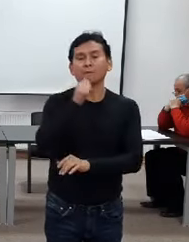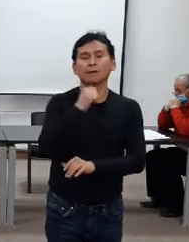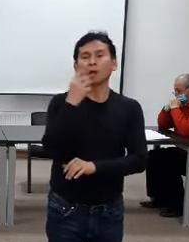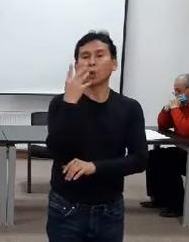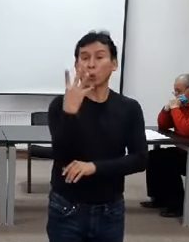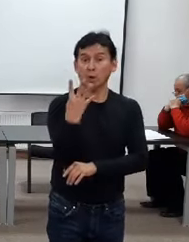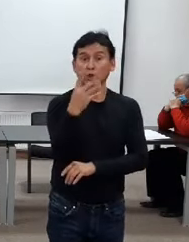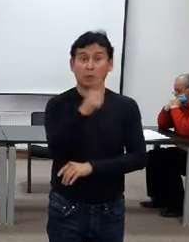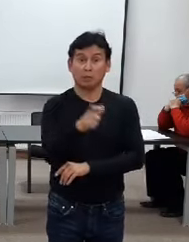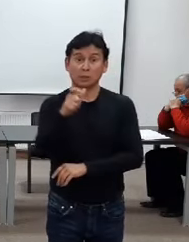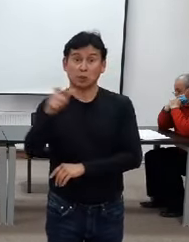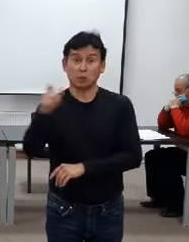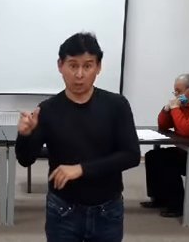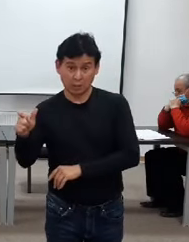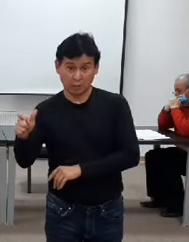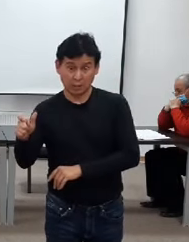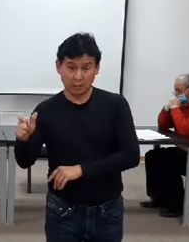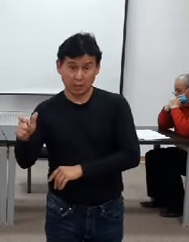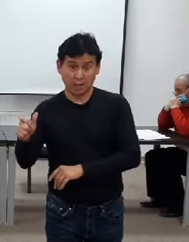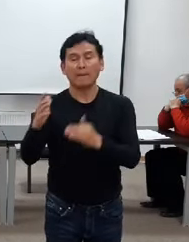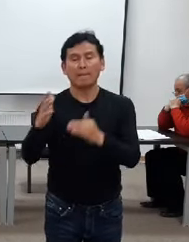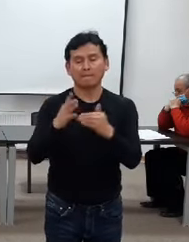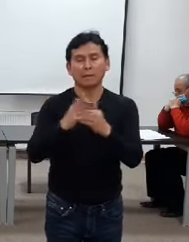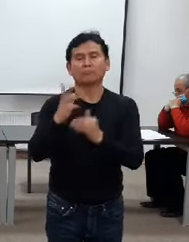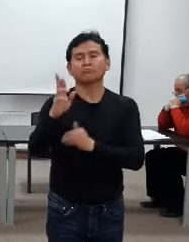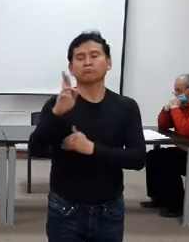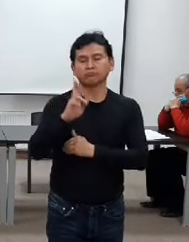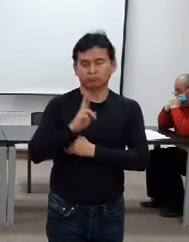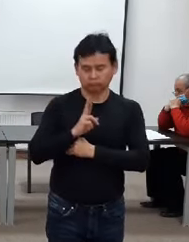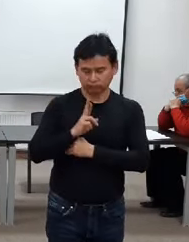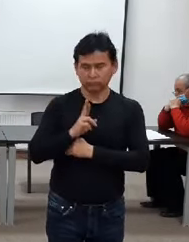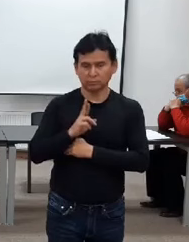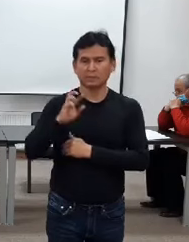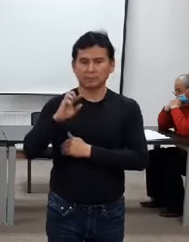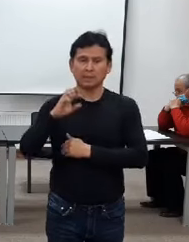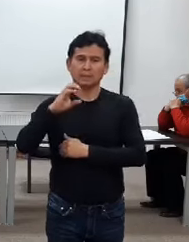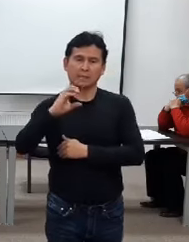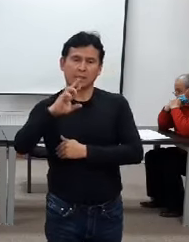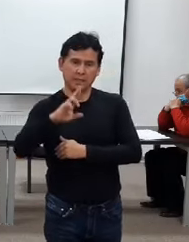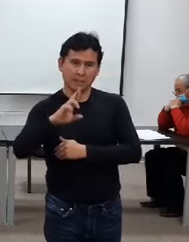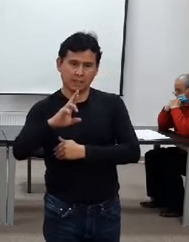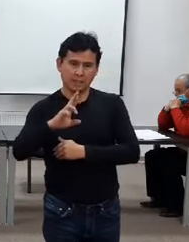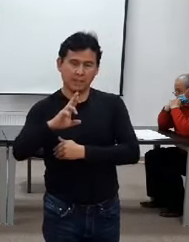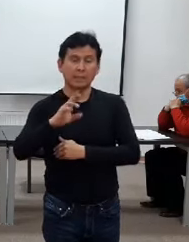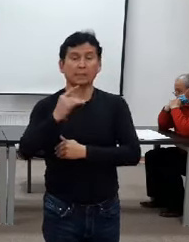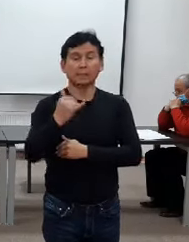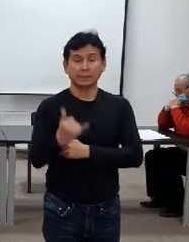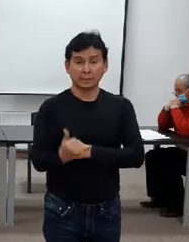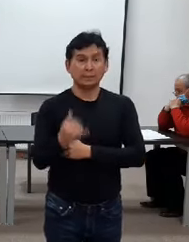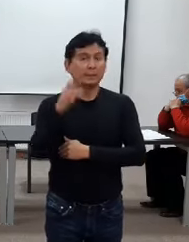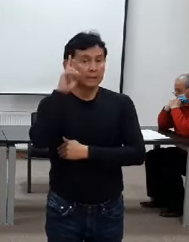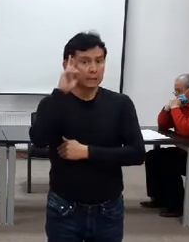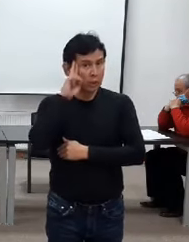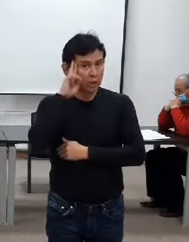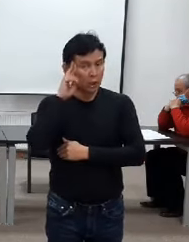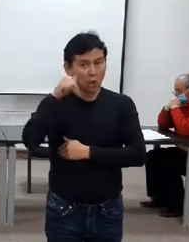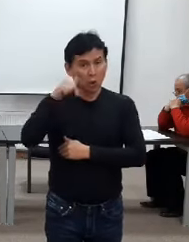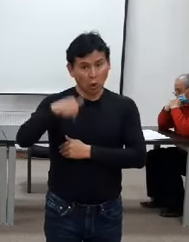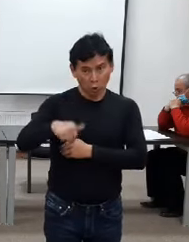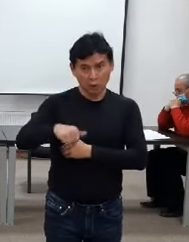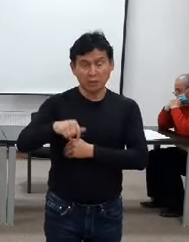contactos estrechos en espera de resultado también de PCR. Y recordar que hoy ya es el día